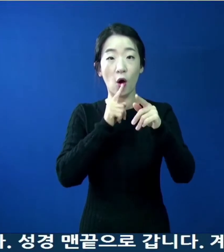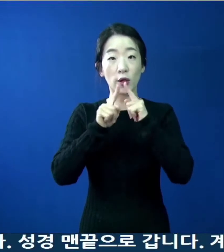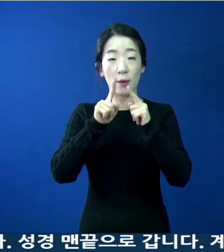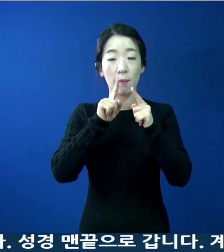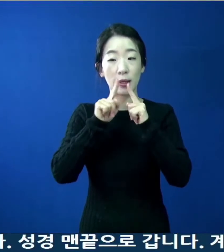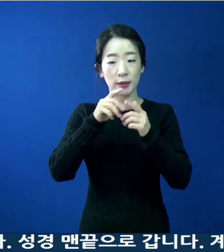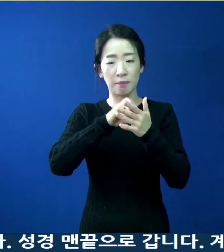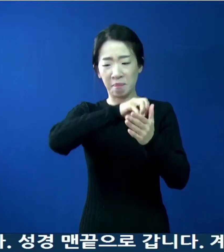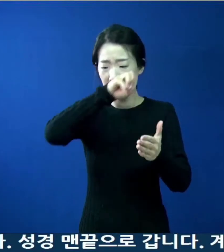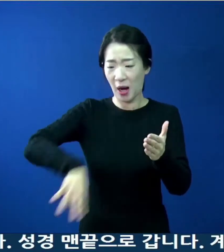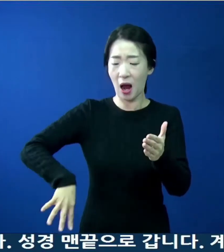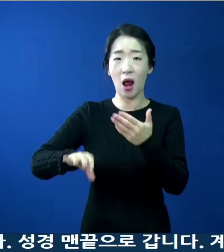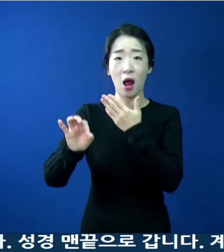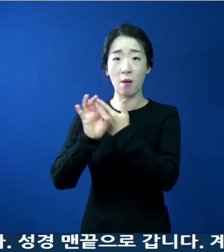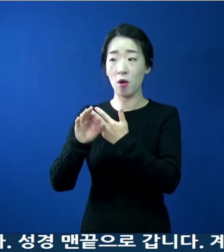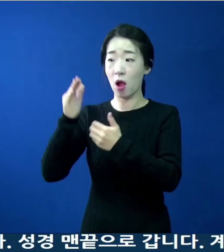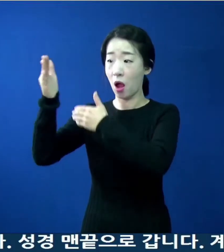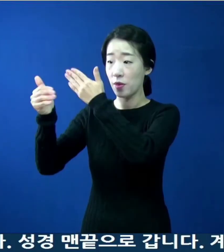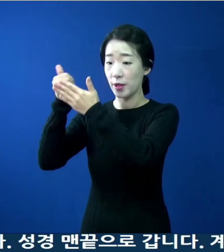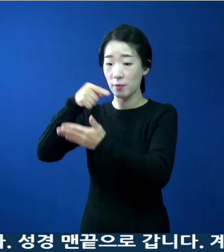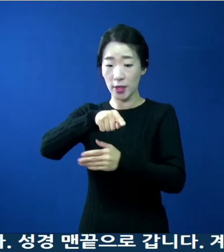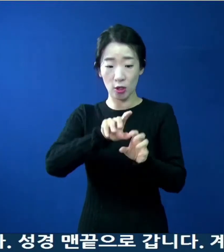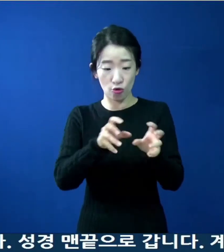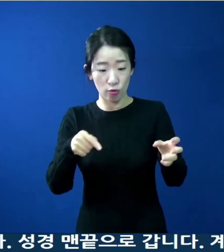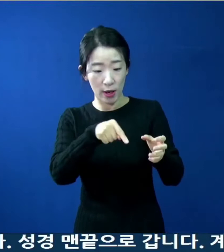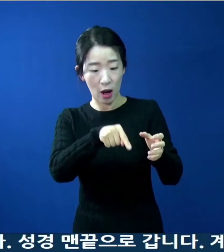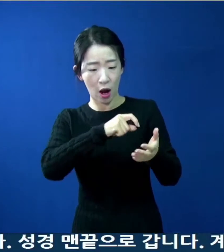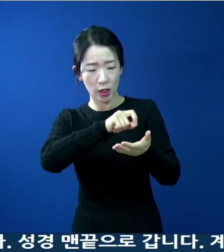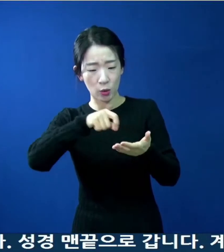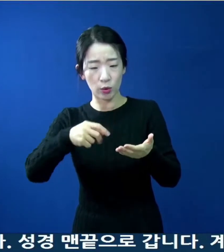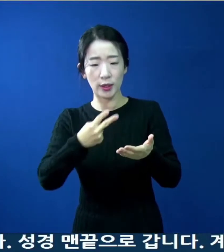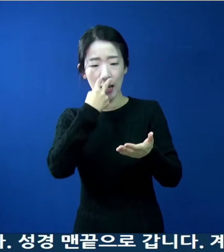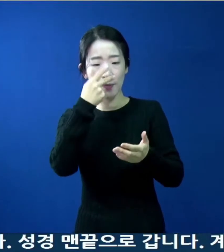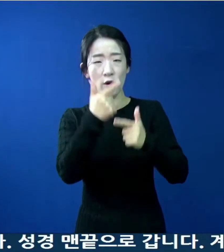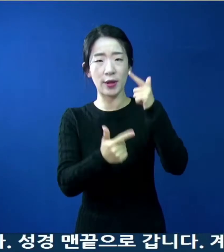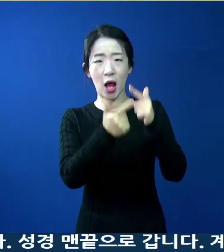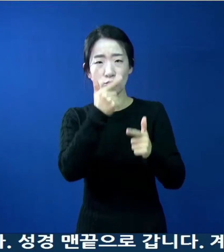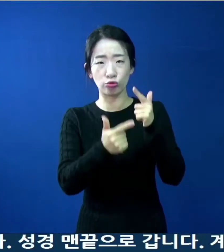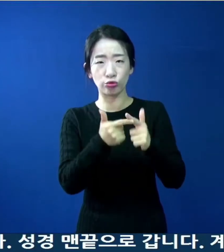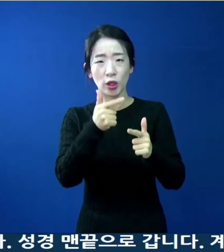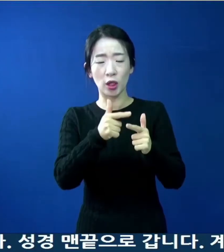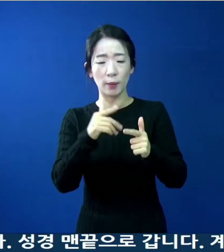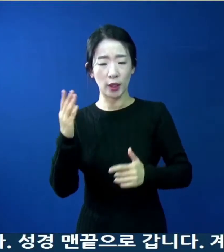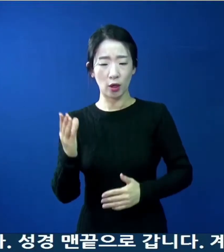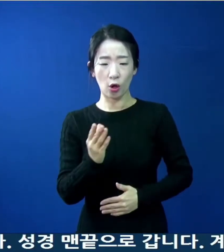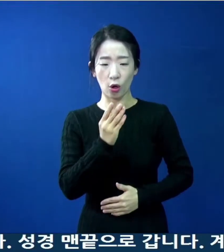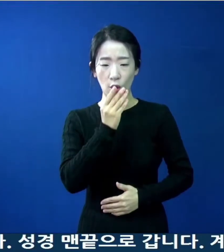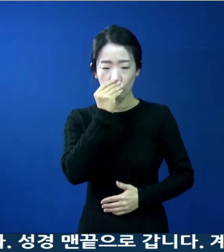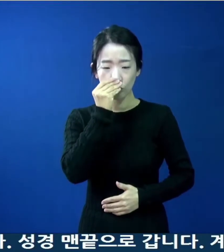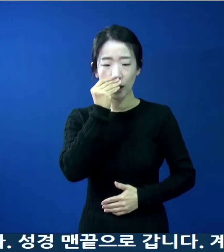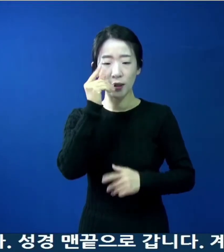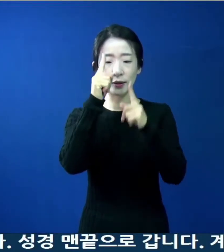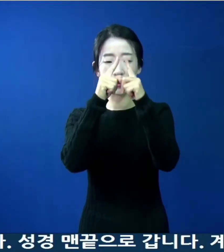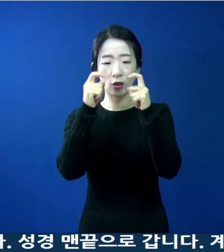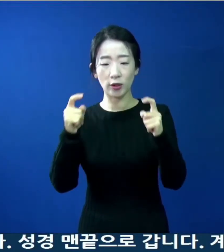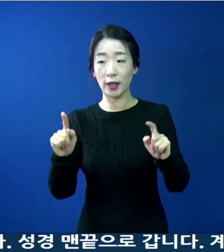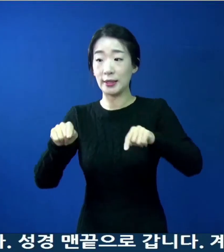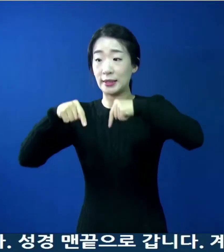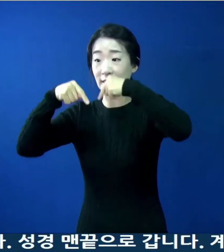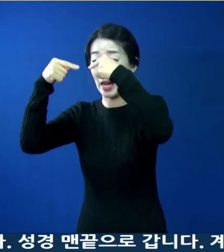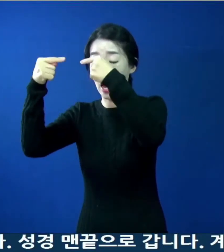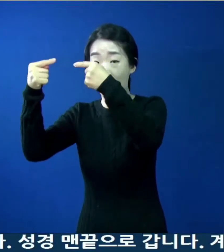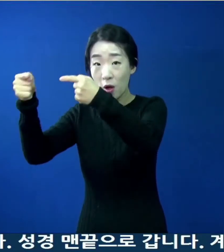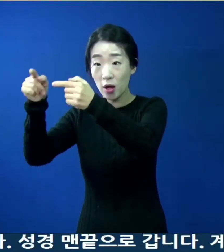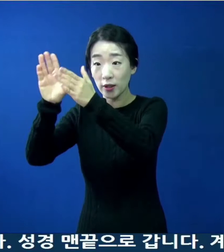제하여 버리면 하나님이 이 두루마리에 기록된 생명나무와 및 거룩한 성에 참여함을